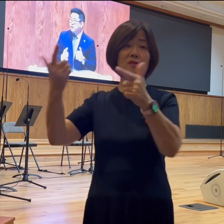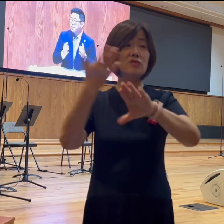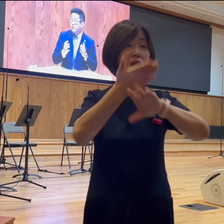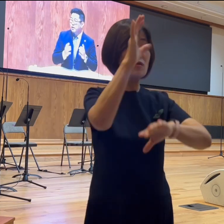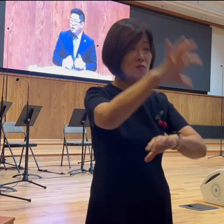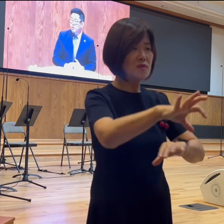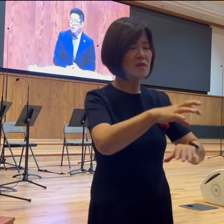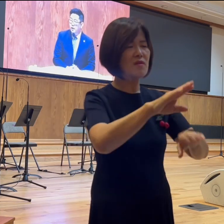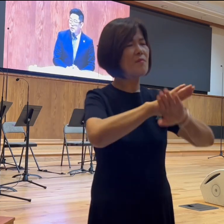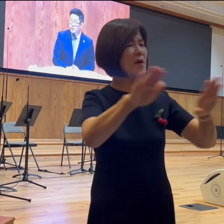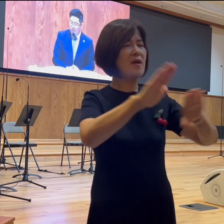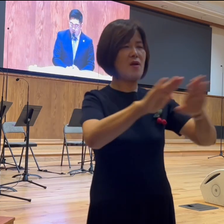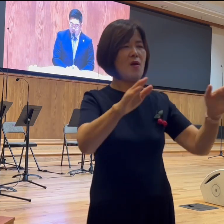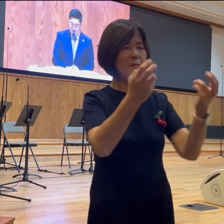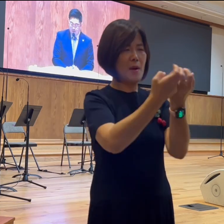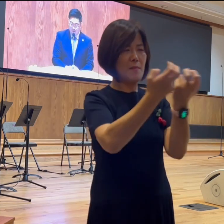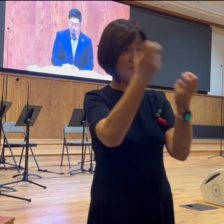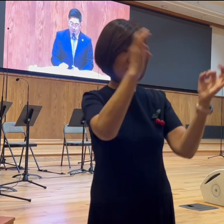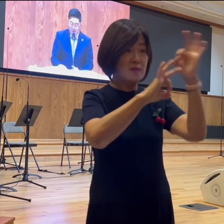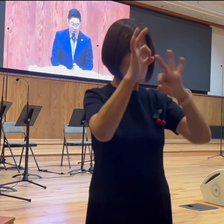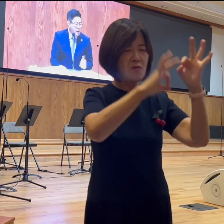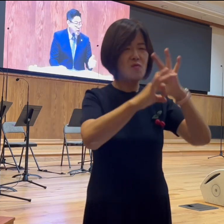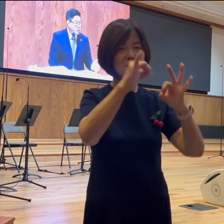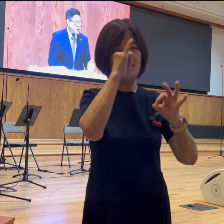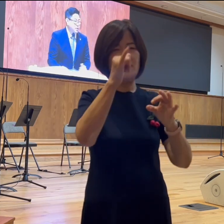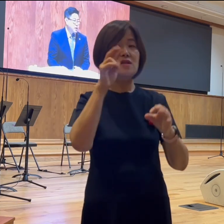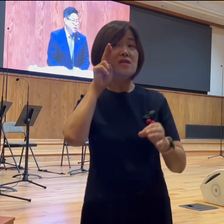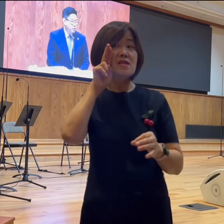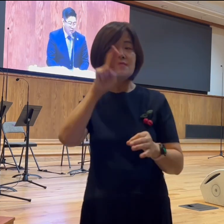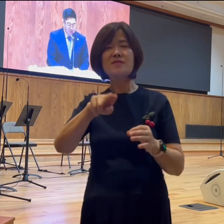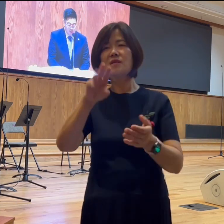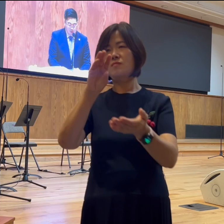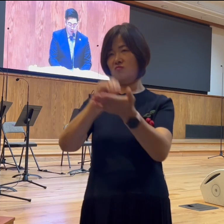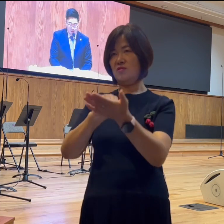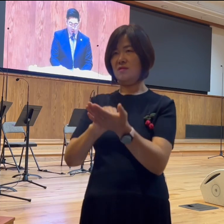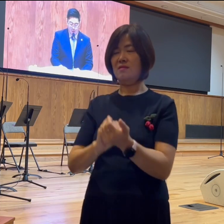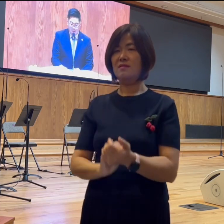곳에서 찾고 있다는 것입니다. 심각한 문제 아닙니까, 여러분?